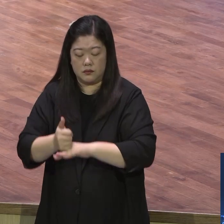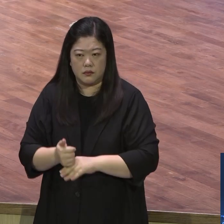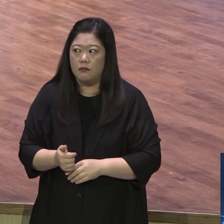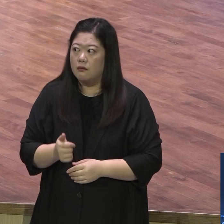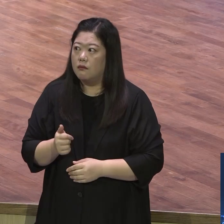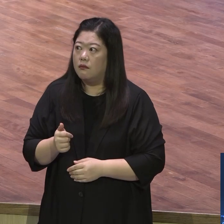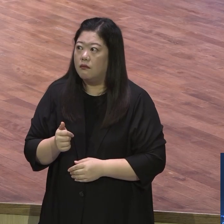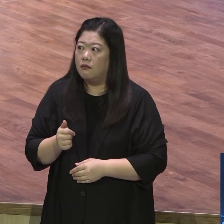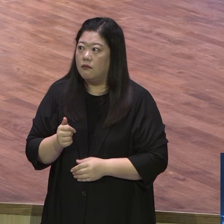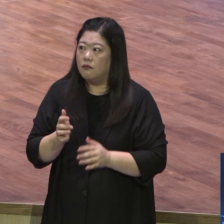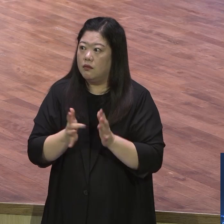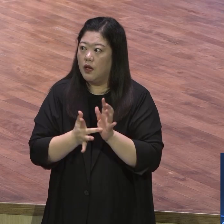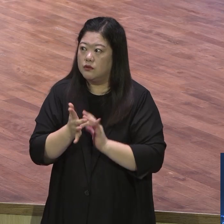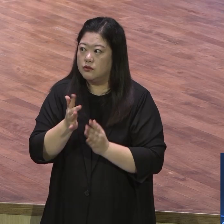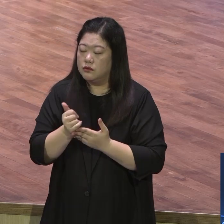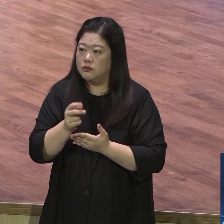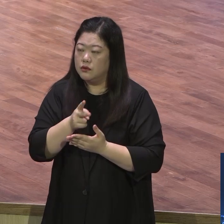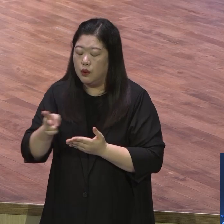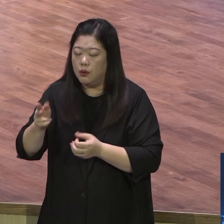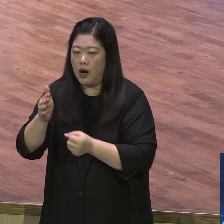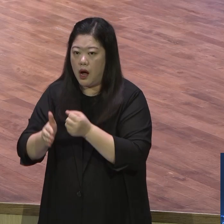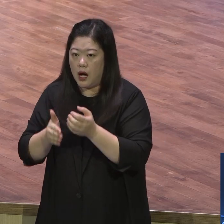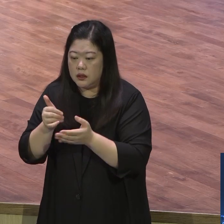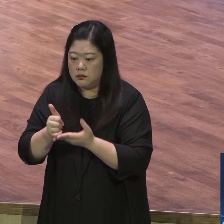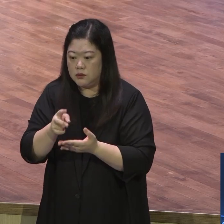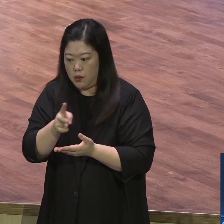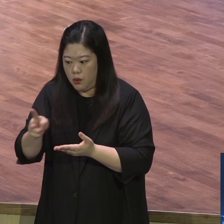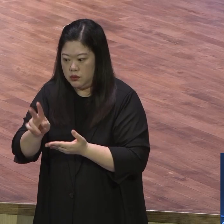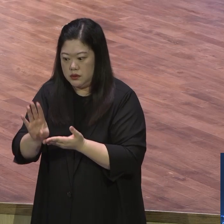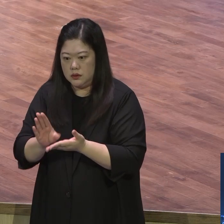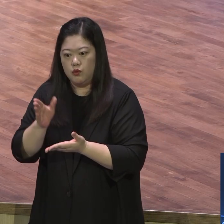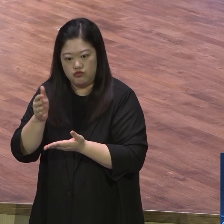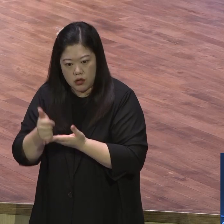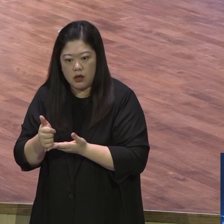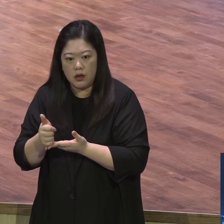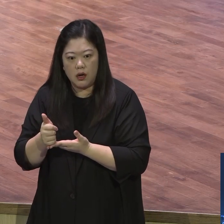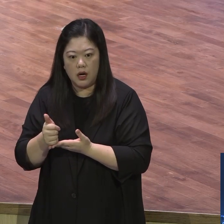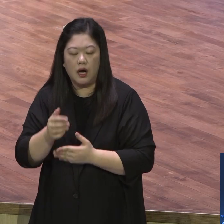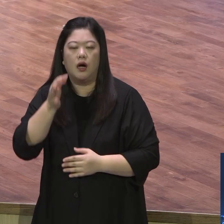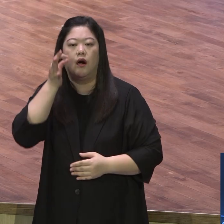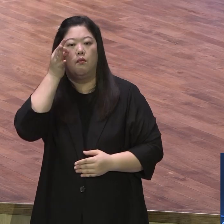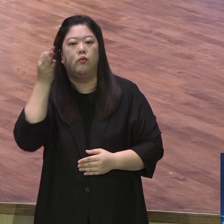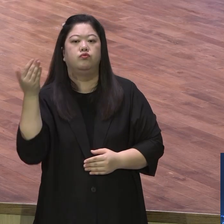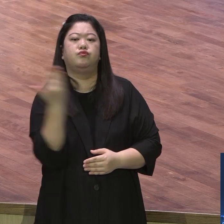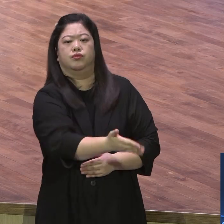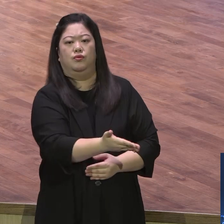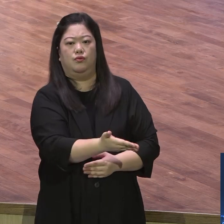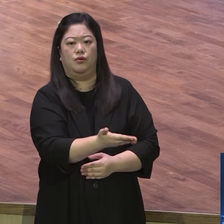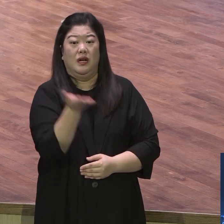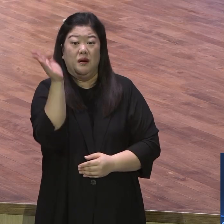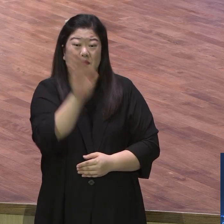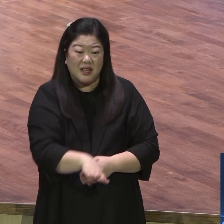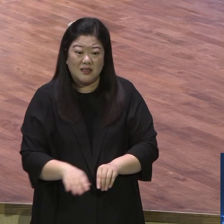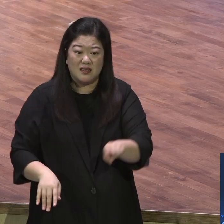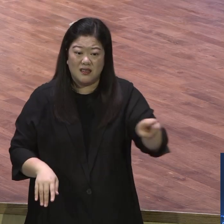사실을 나타내신 거예요 그런데 지금 세계관들은 예수님이 누구신지 전혀